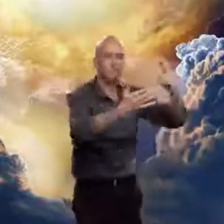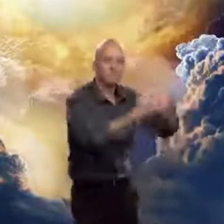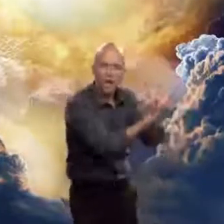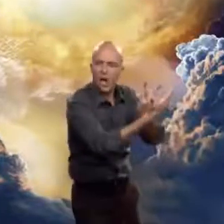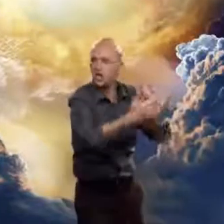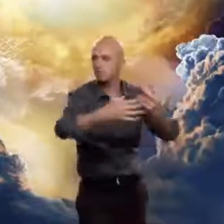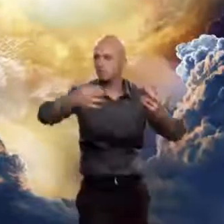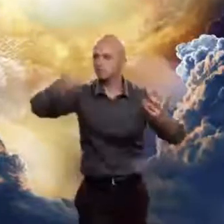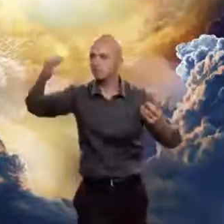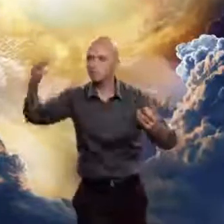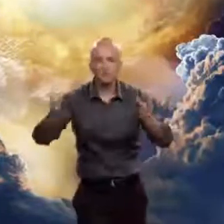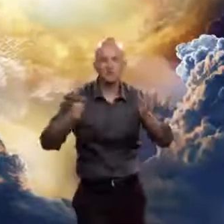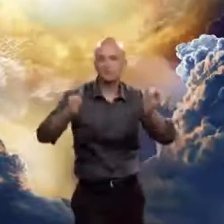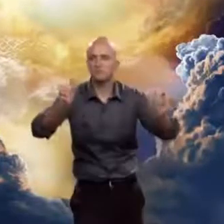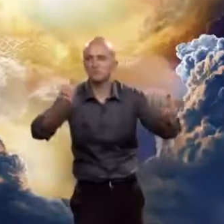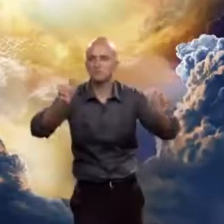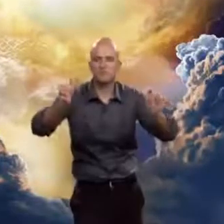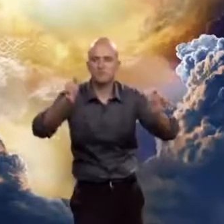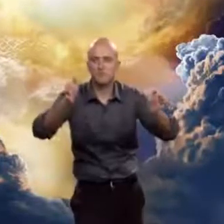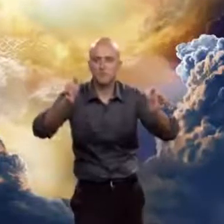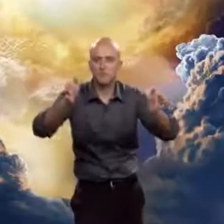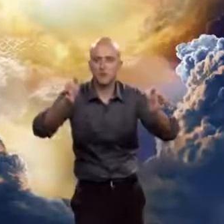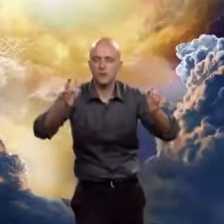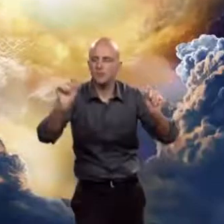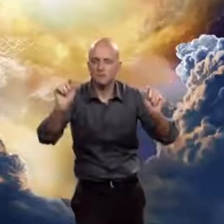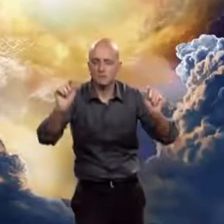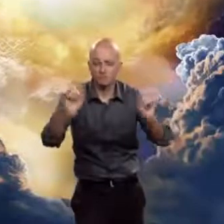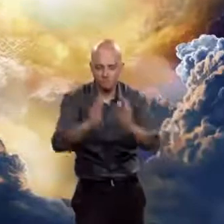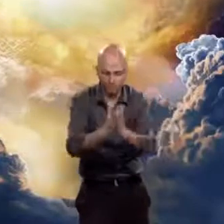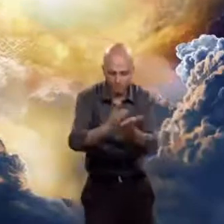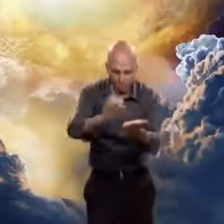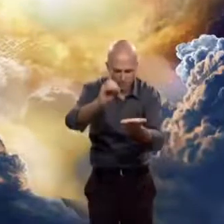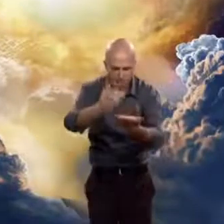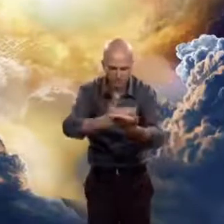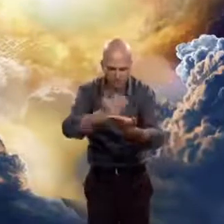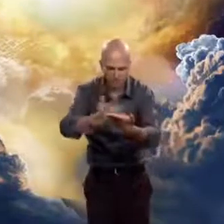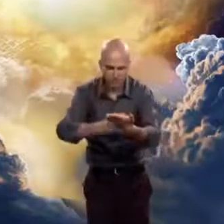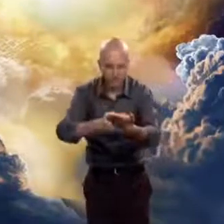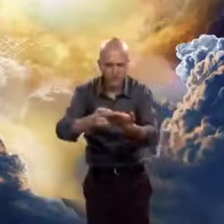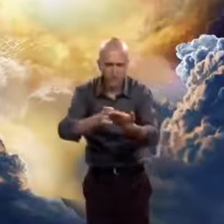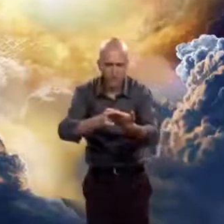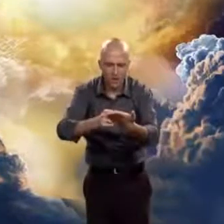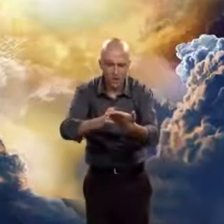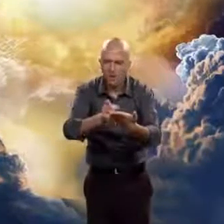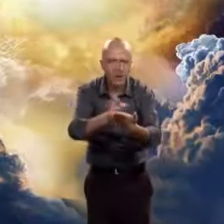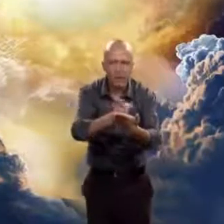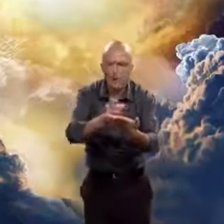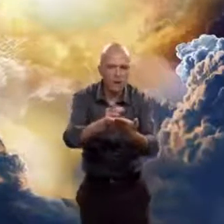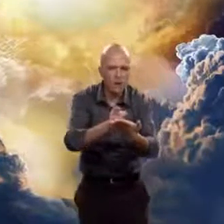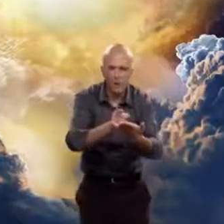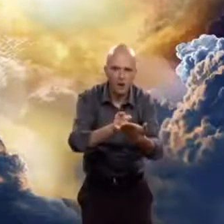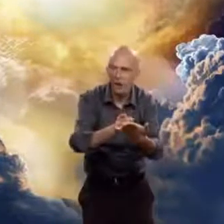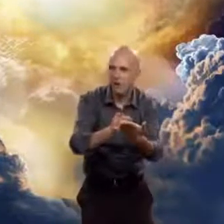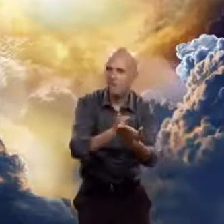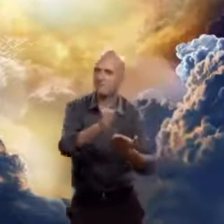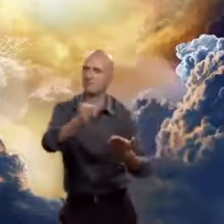que agora estão no erro. Muitas partes da Bíblia que eruditos declaram não ser importantes estão cheias de